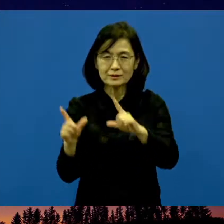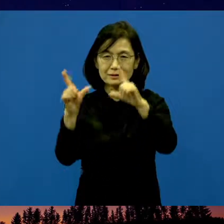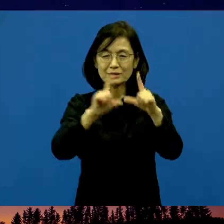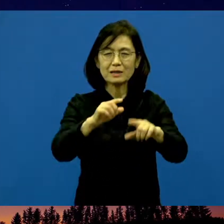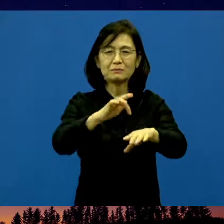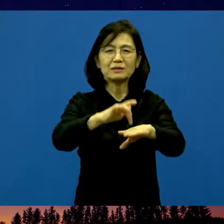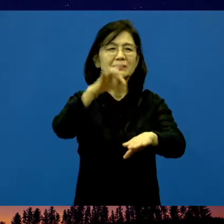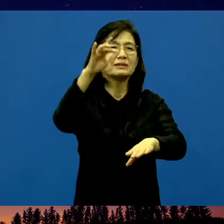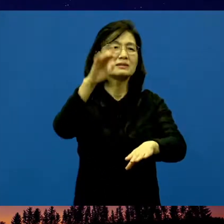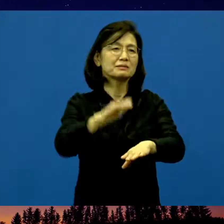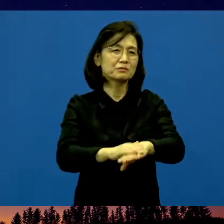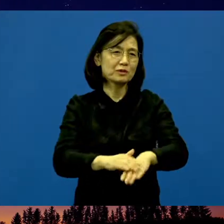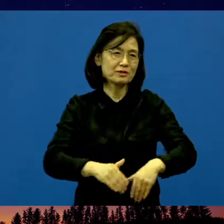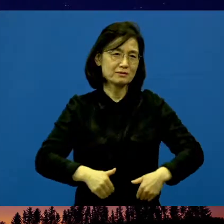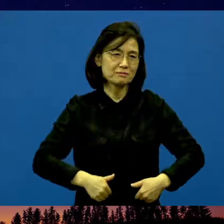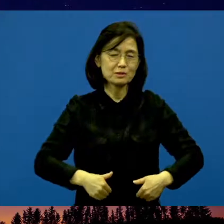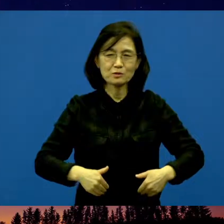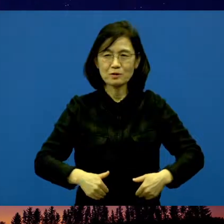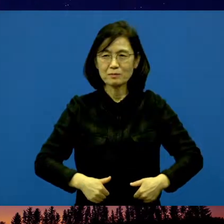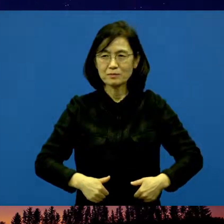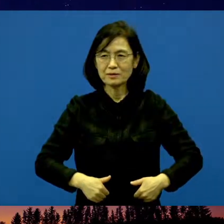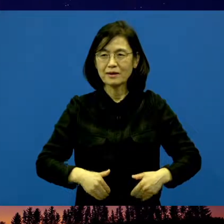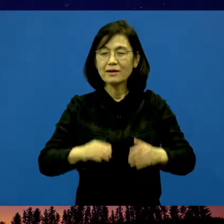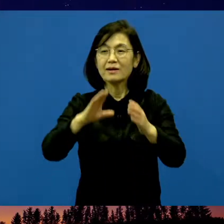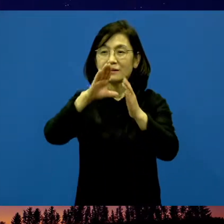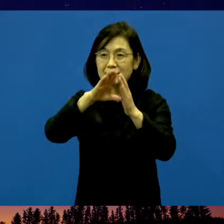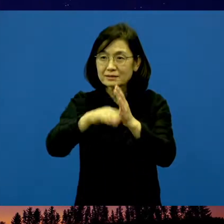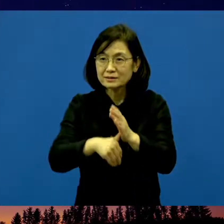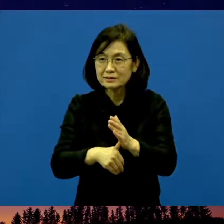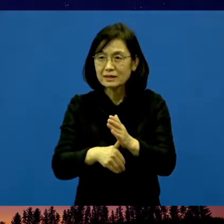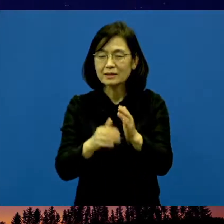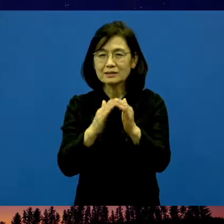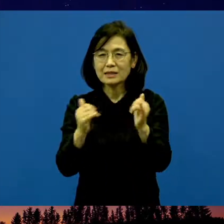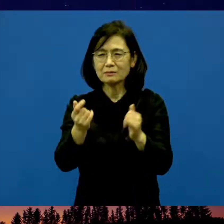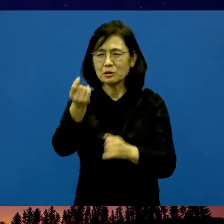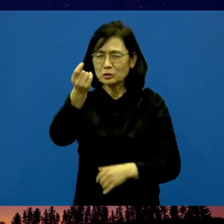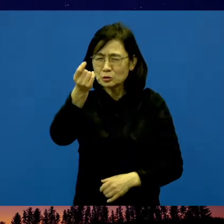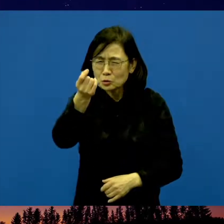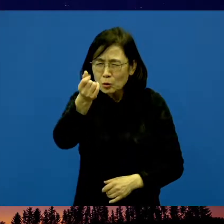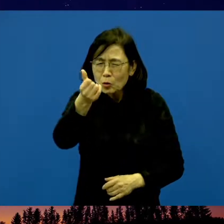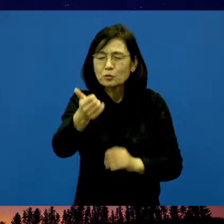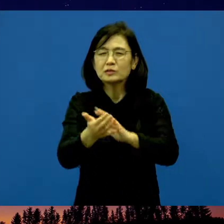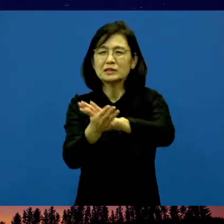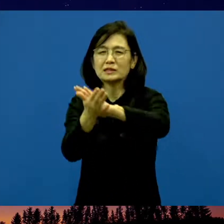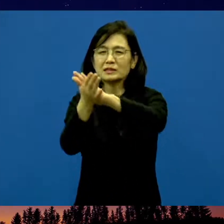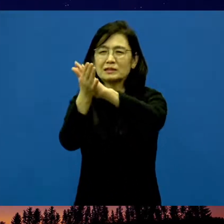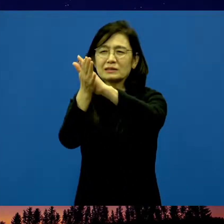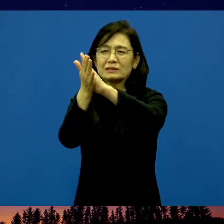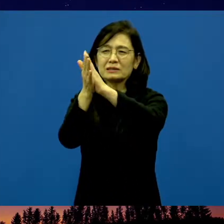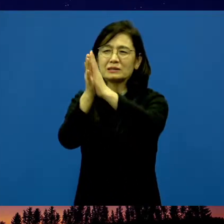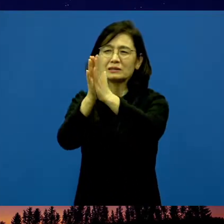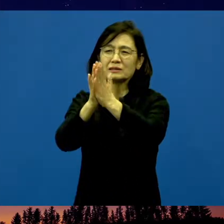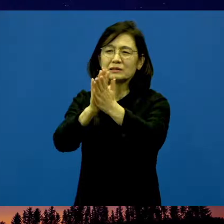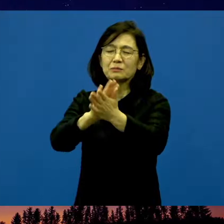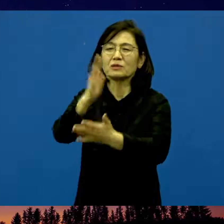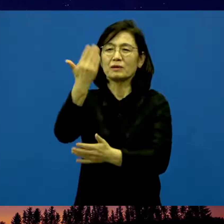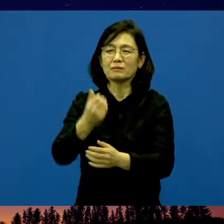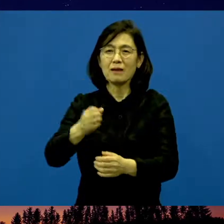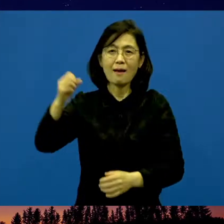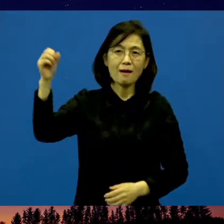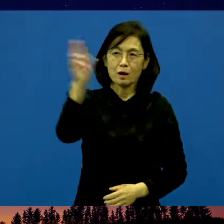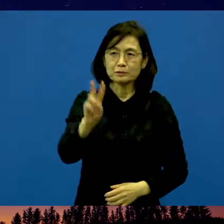그러면서 사람이 조금씩 변화되는 거예요. 여러분 이 변화에 있어서 중요한 것은 점진적인